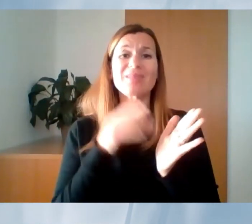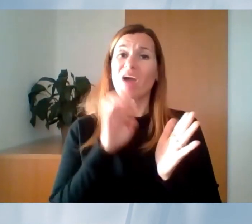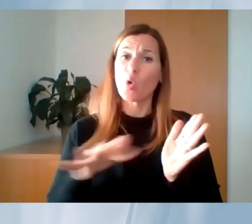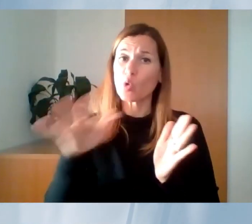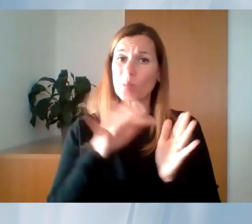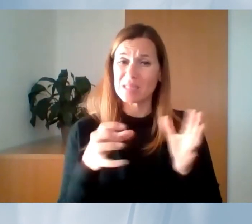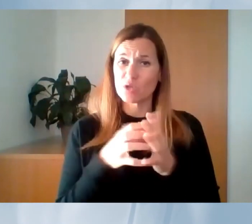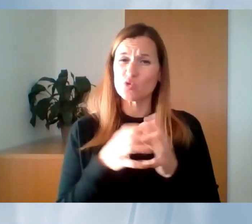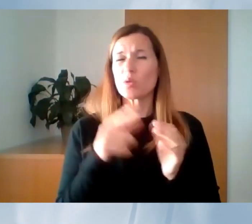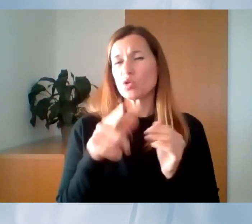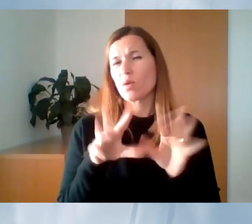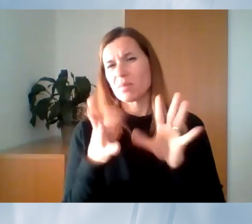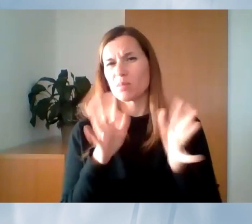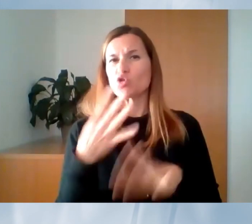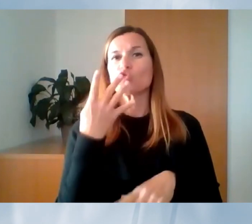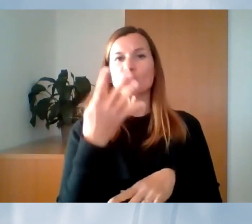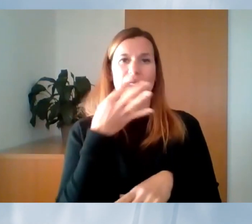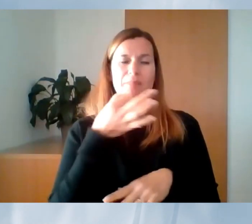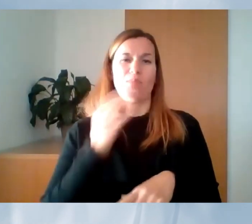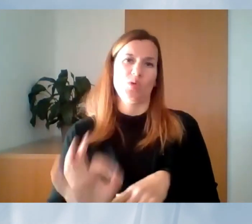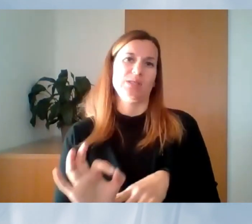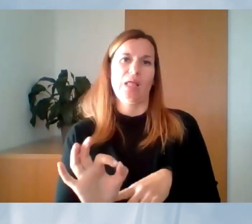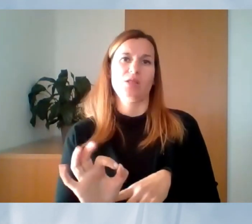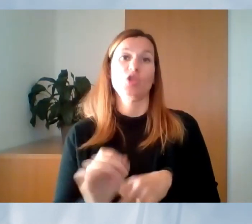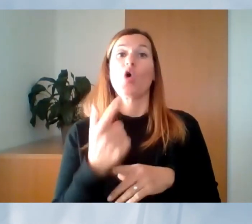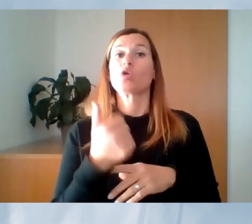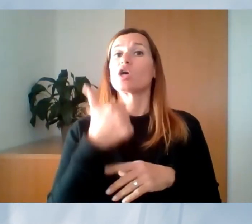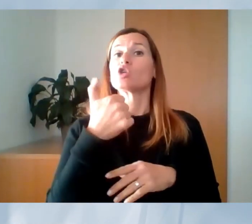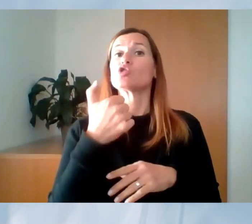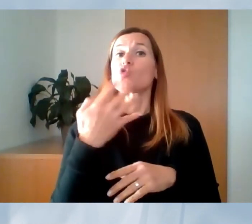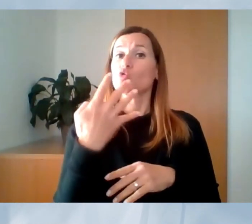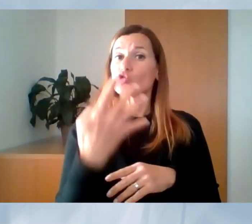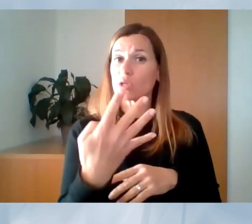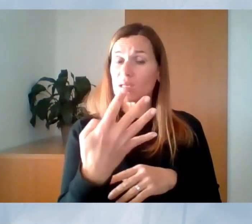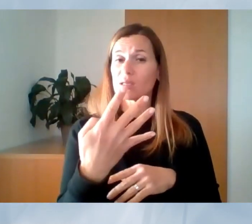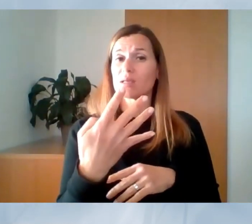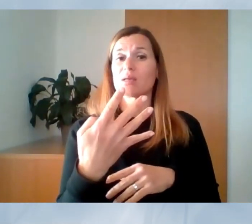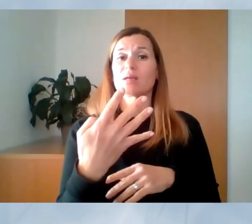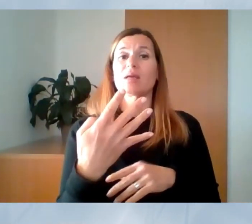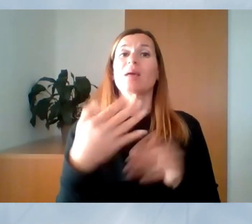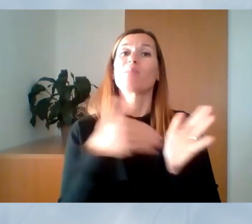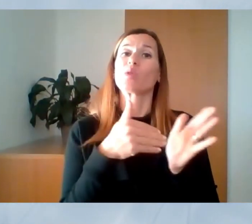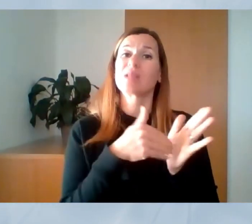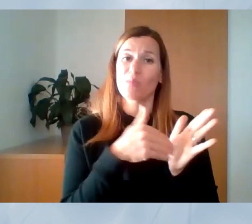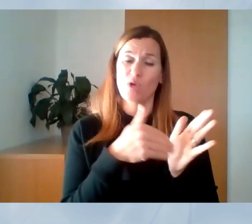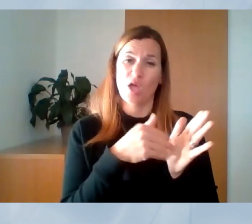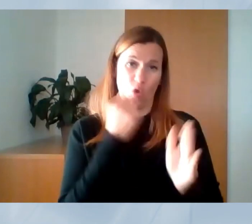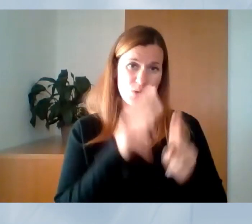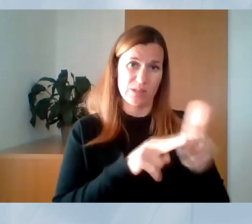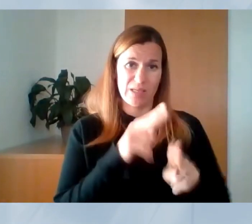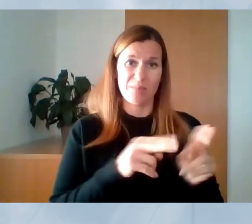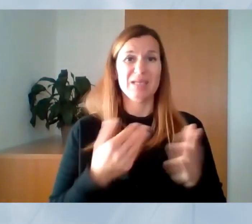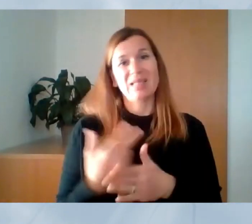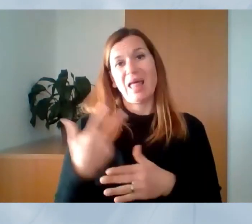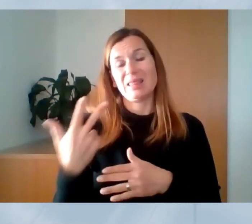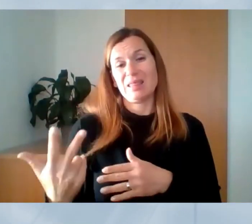evropski družbi, so to 4%. 4%. Od 104 potrebujejo oskrbo, za 3